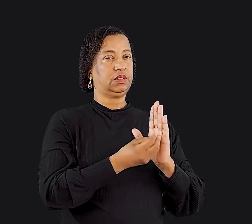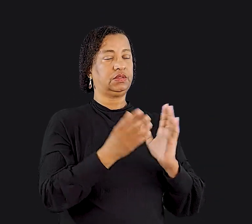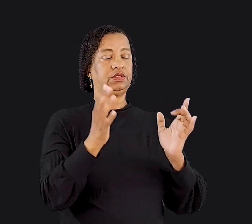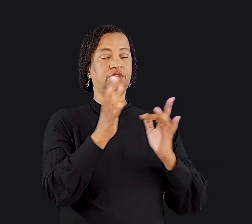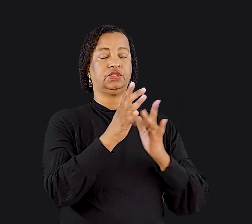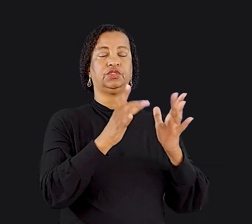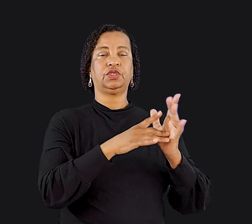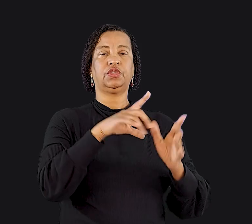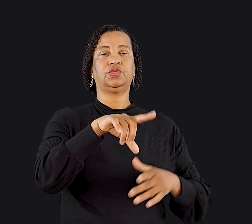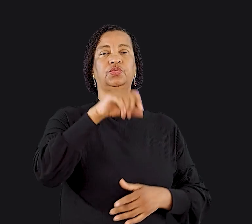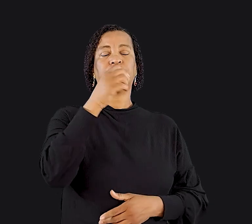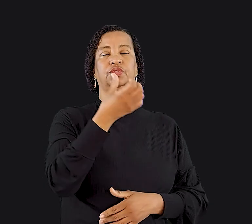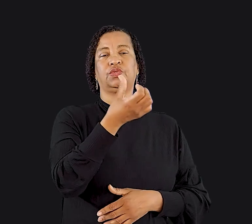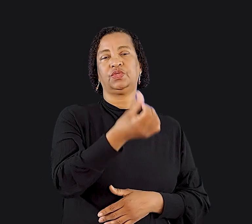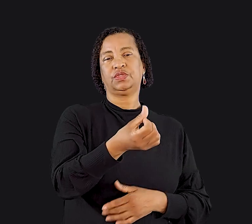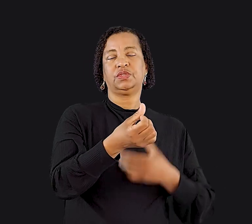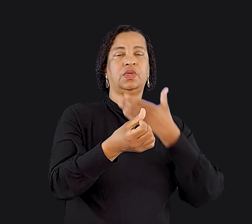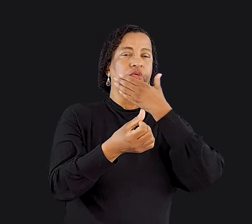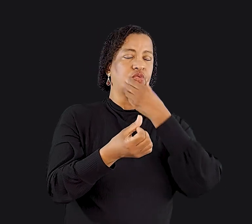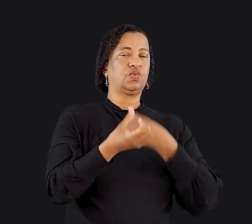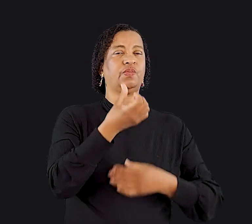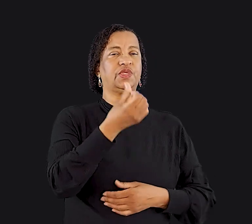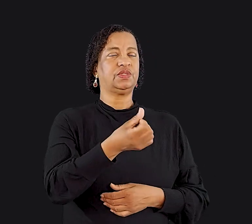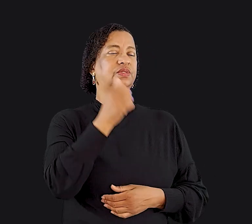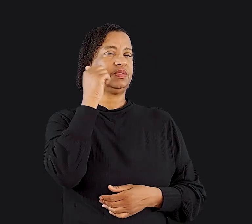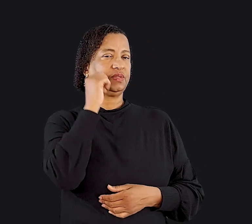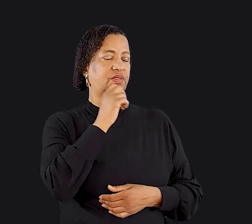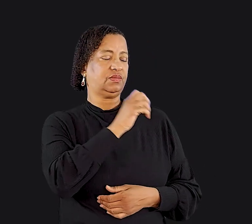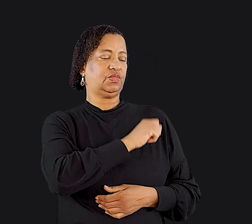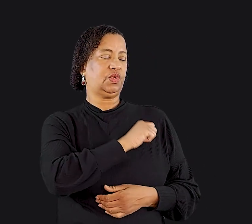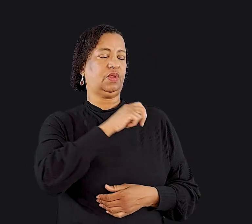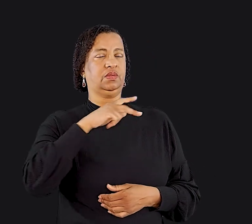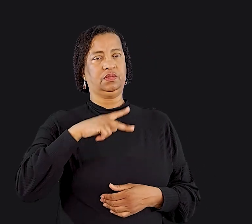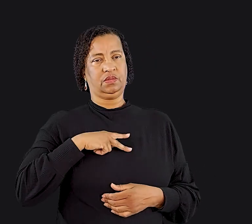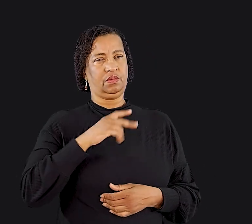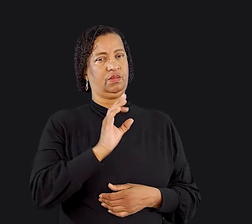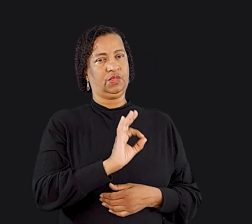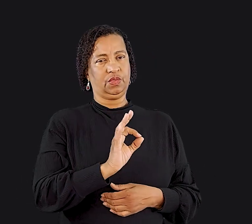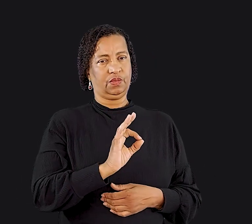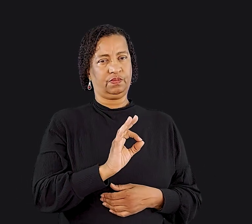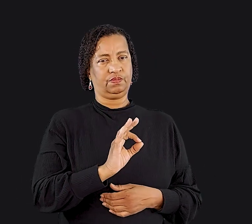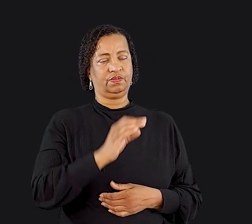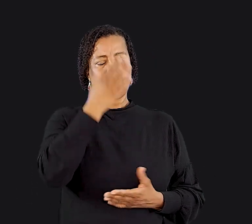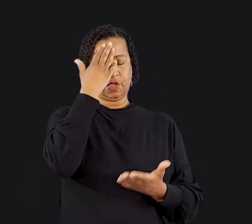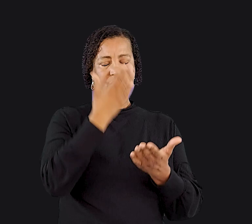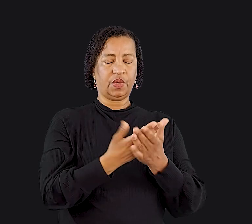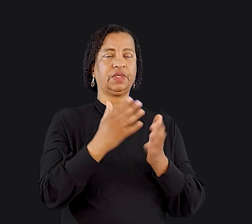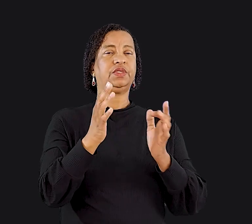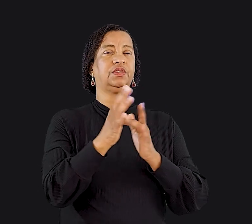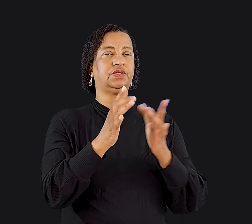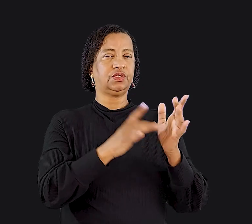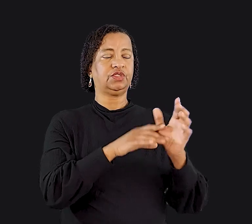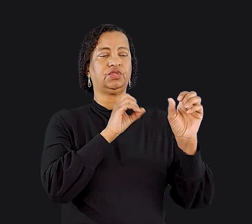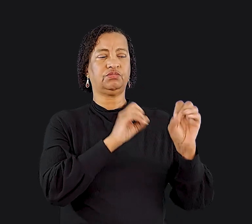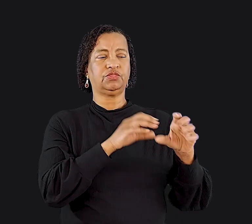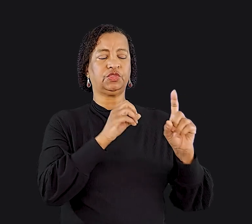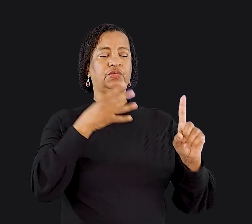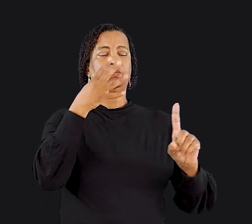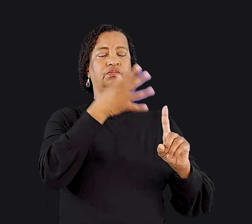não escolheu 6 homens e 6 mulheres para serem apóstolos. Creio que Jesus tem ensinado o Sermão do Monte para